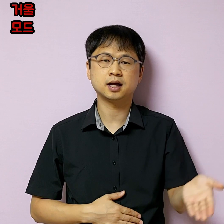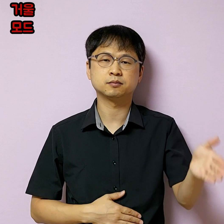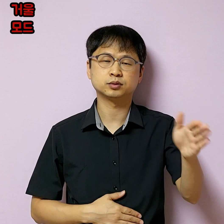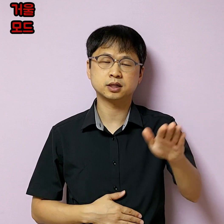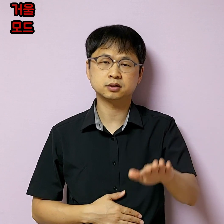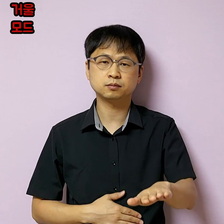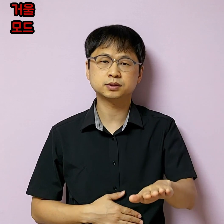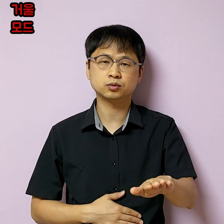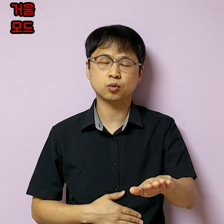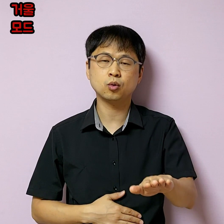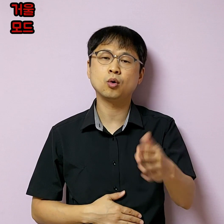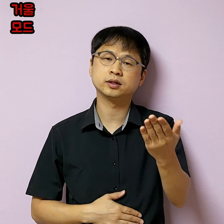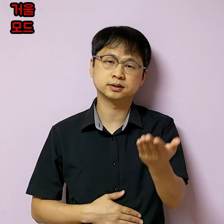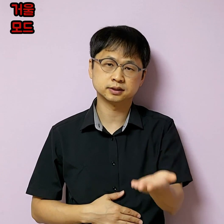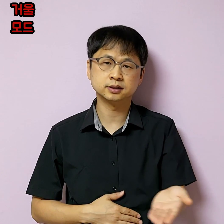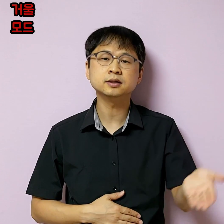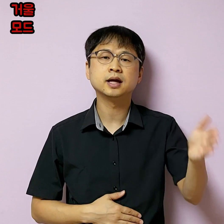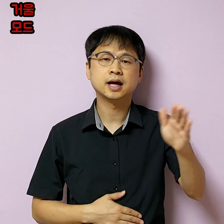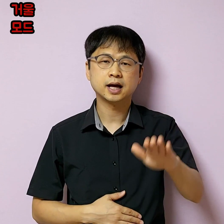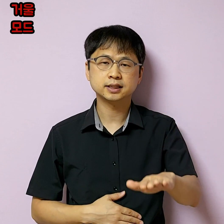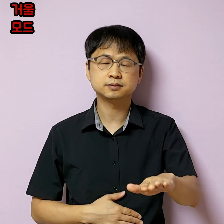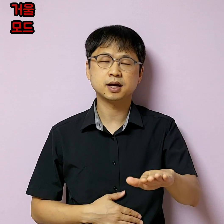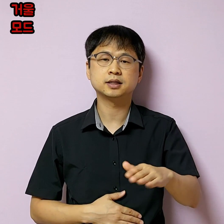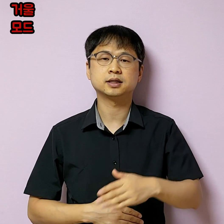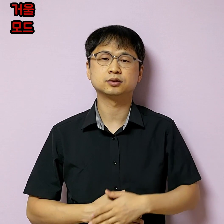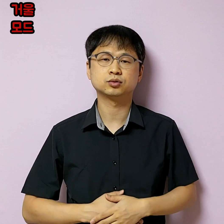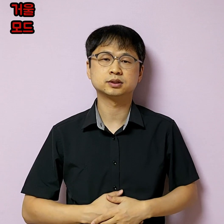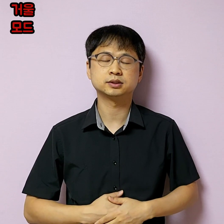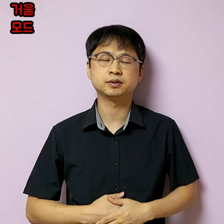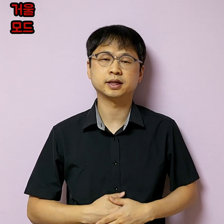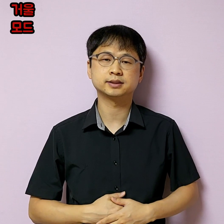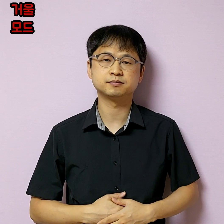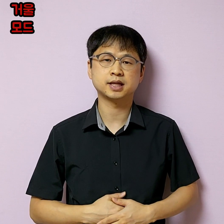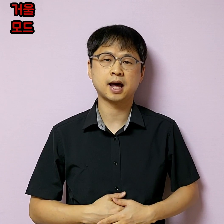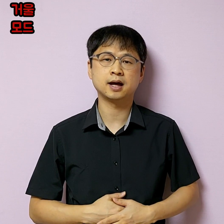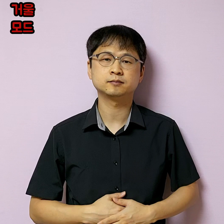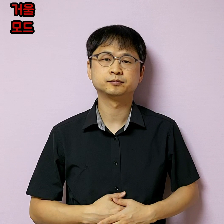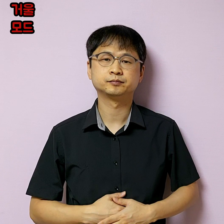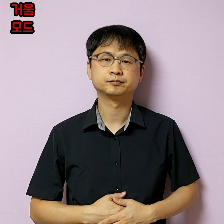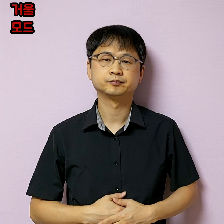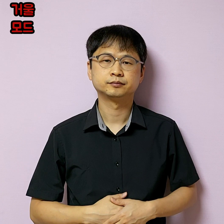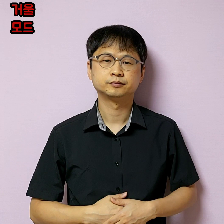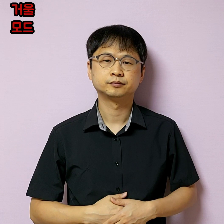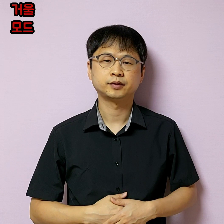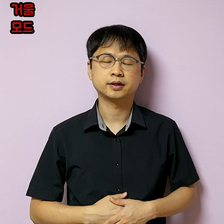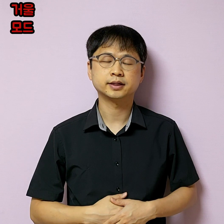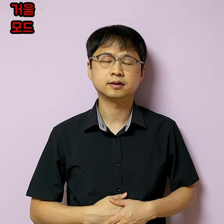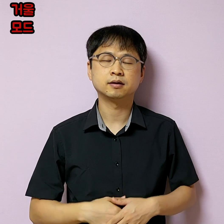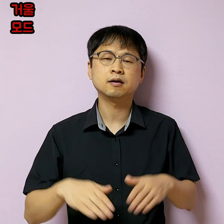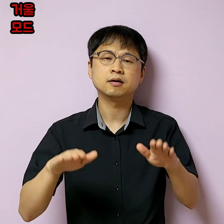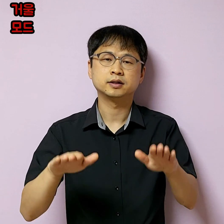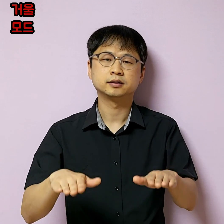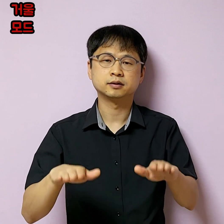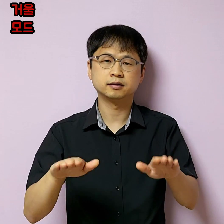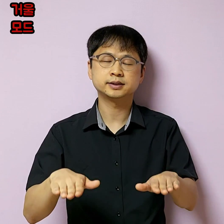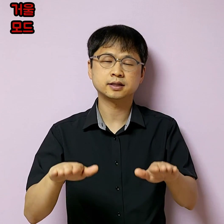지시하지만 보잘것없어도 하는 것은 하지만이란 수어 쓰시면 되겠습니다. 네, 그래서 더